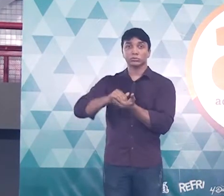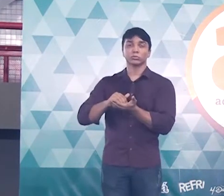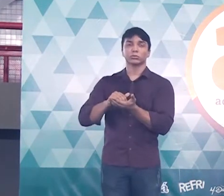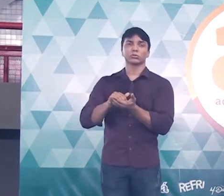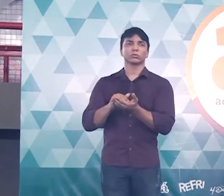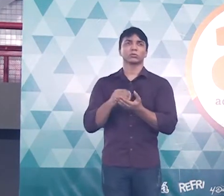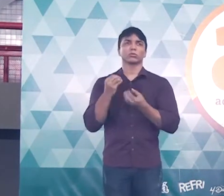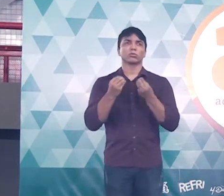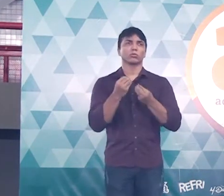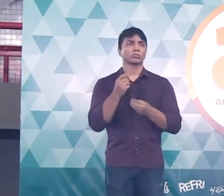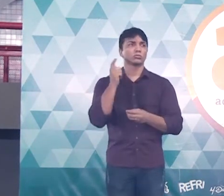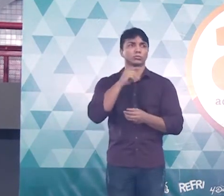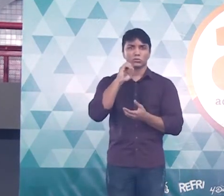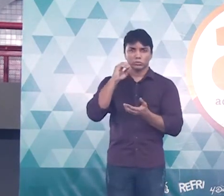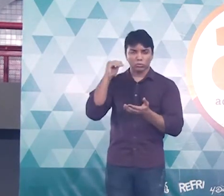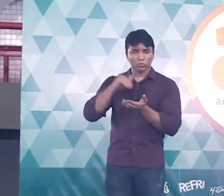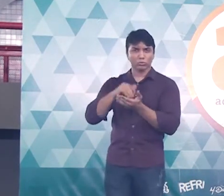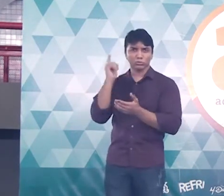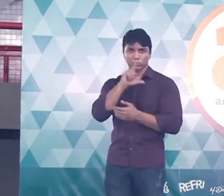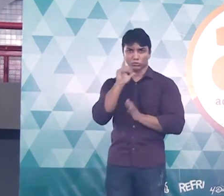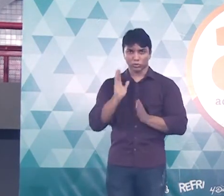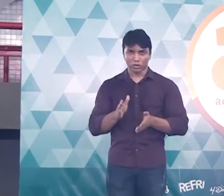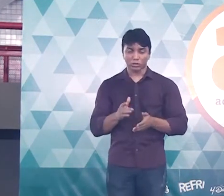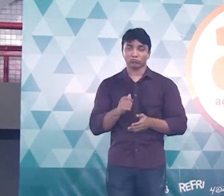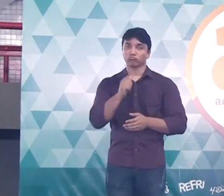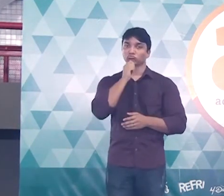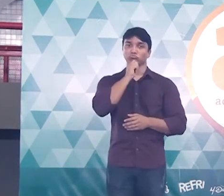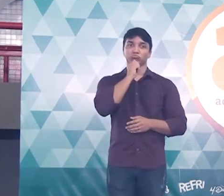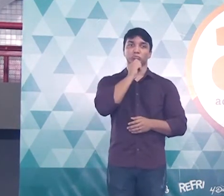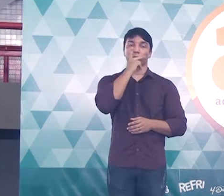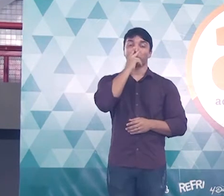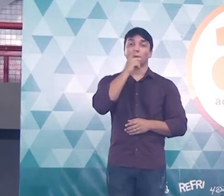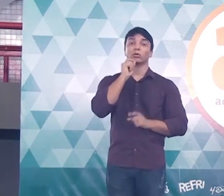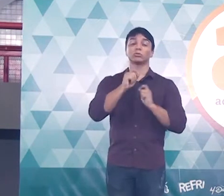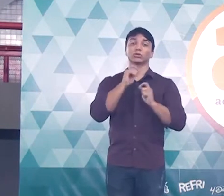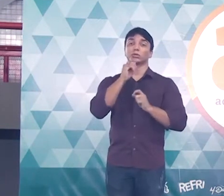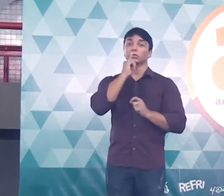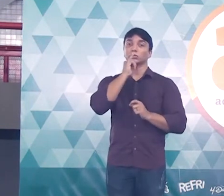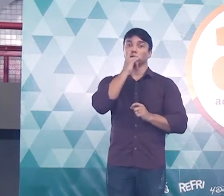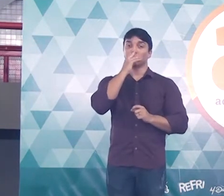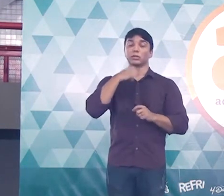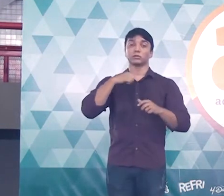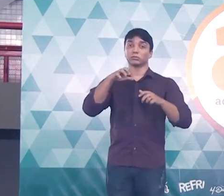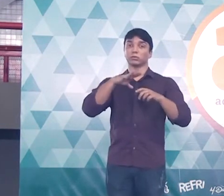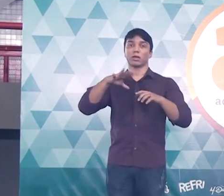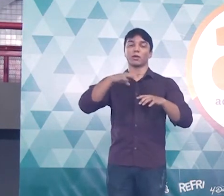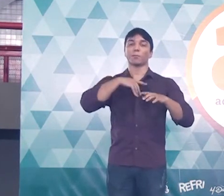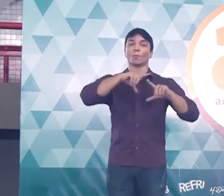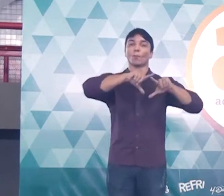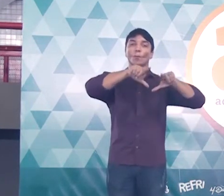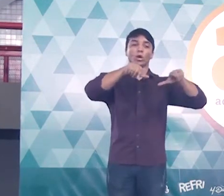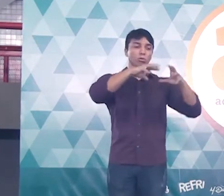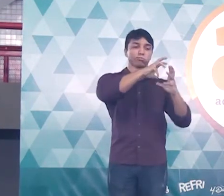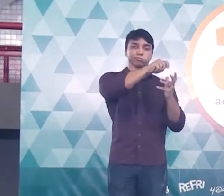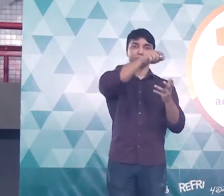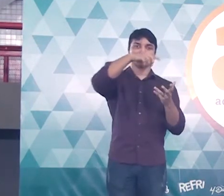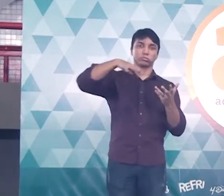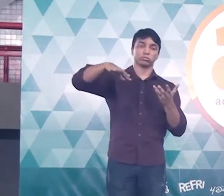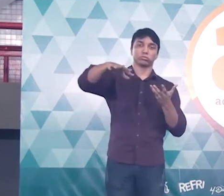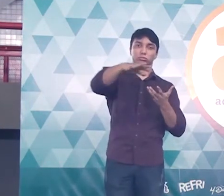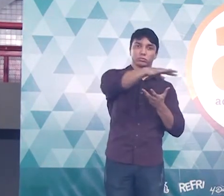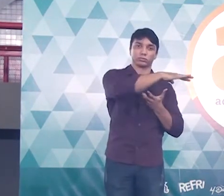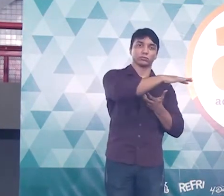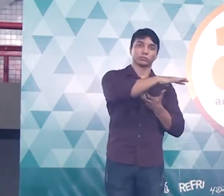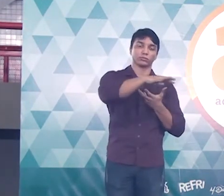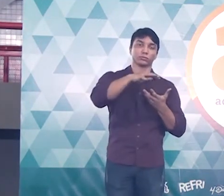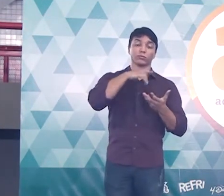já conseguiu 0 Kelvin? Não. É bem próximo quando você está no espaço. É bem próximo do 0